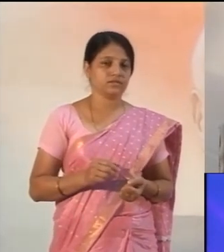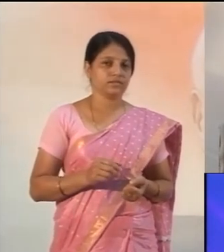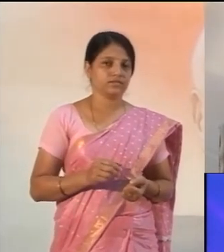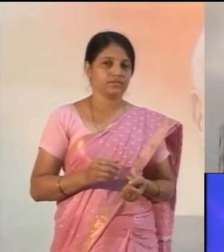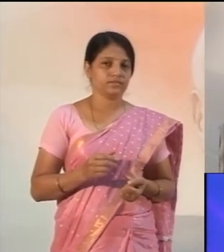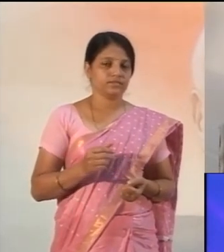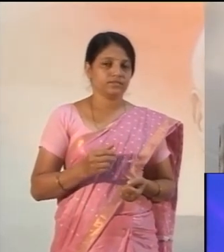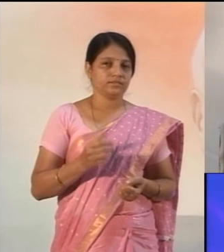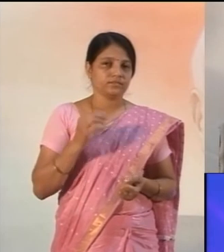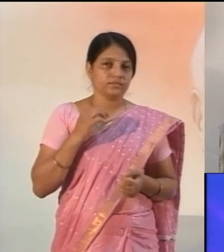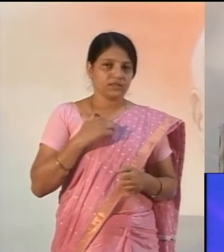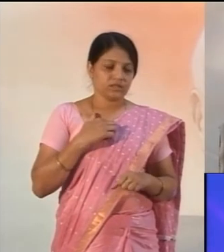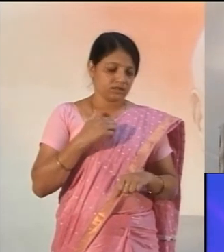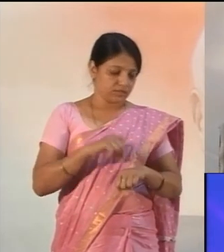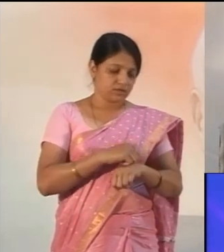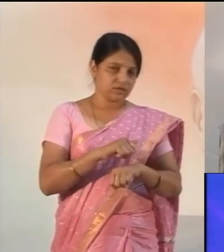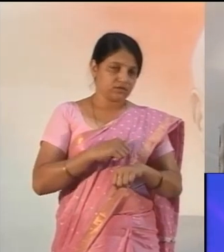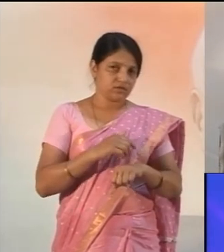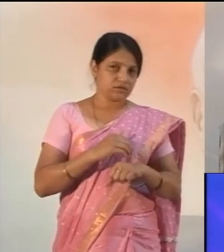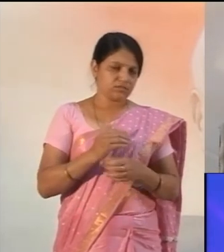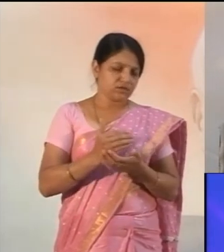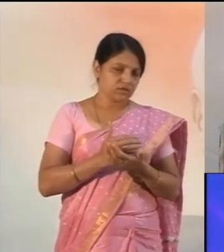हमारे समय की बहुत बचत होती है